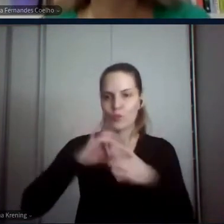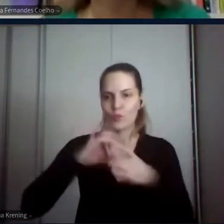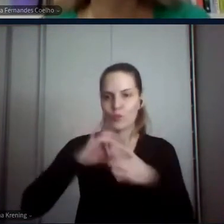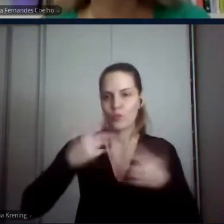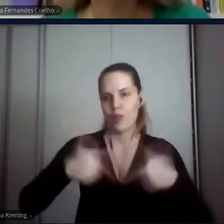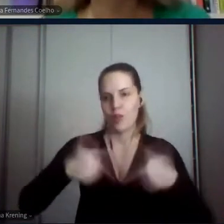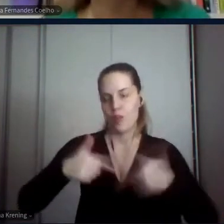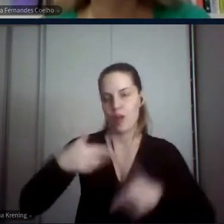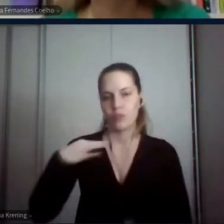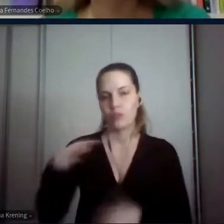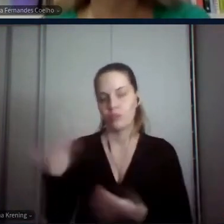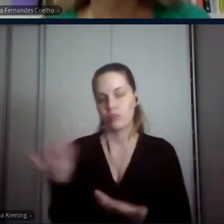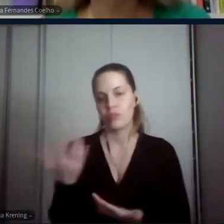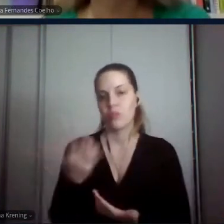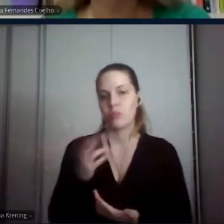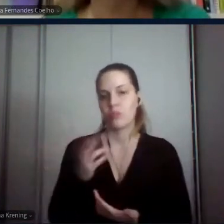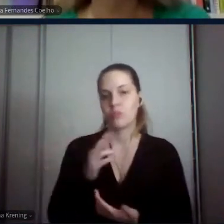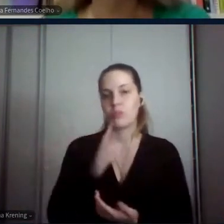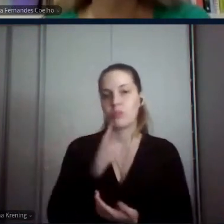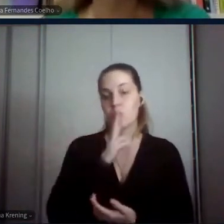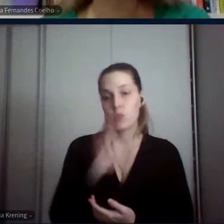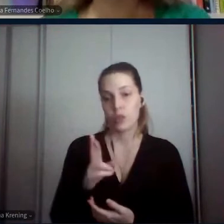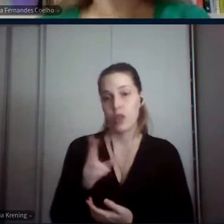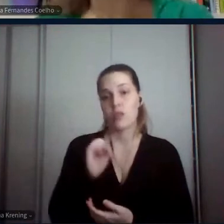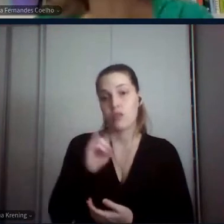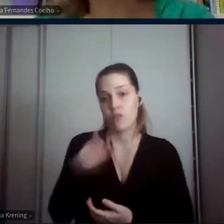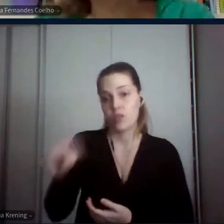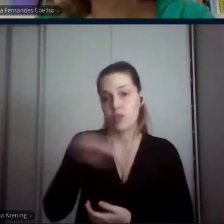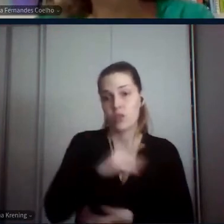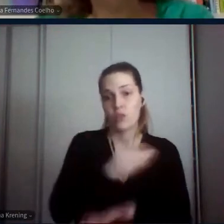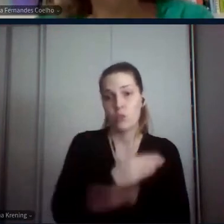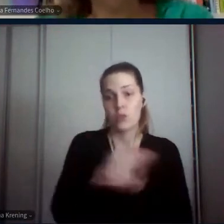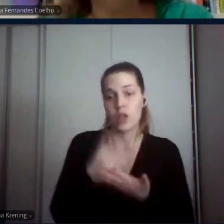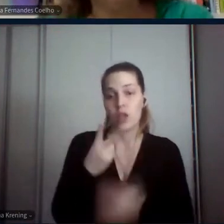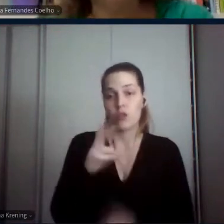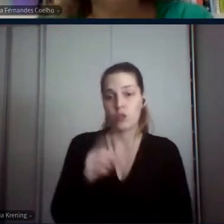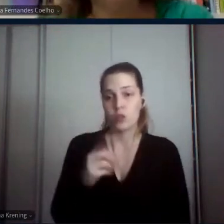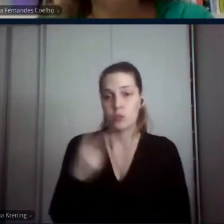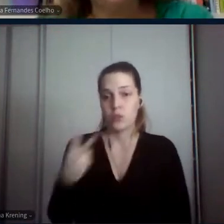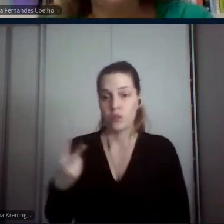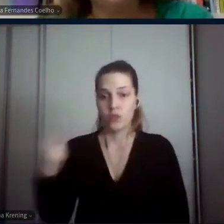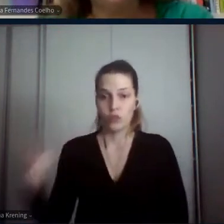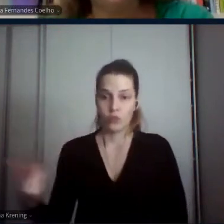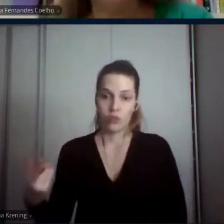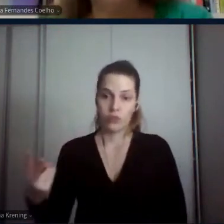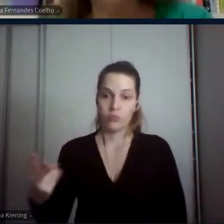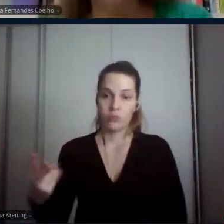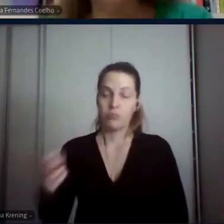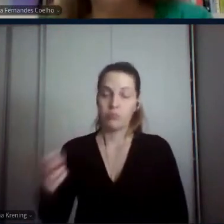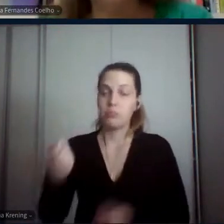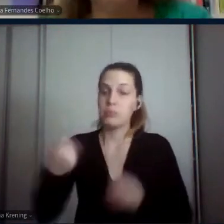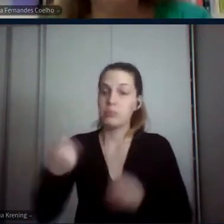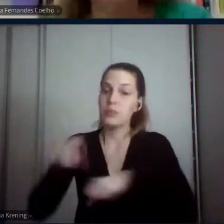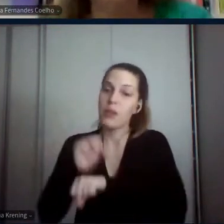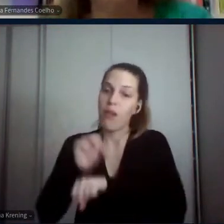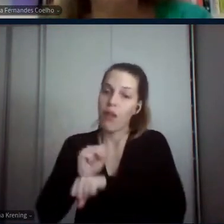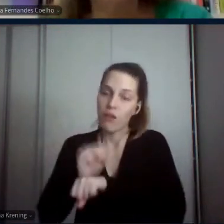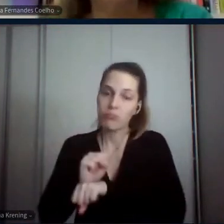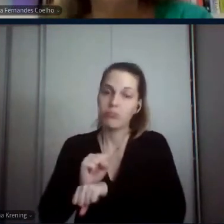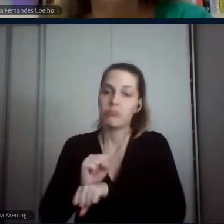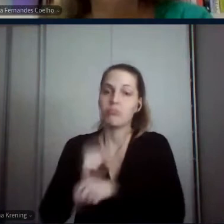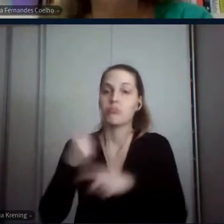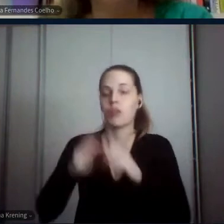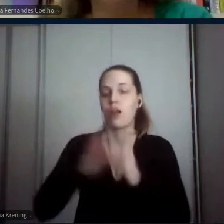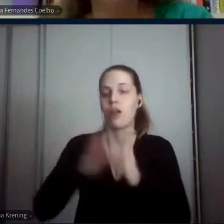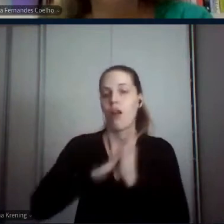a quem iniciar em 2022, a gente vai ter que aguardar um pouquinho, porque vai depender do calendário acadêmico ser aberto, mesmo que seja só